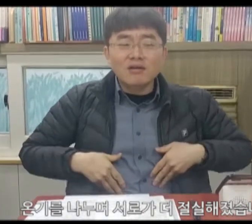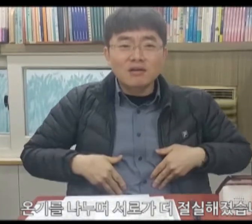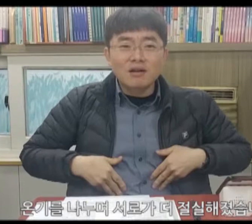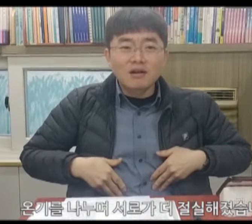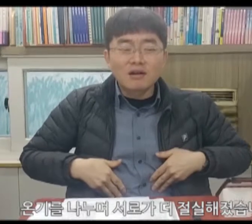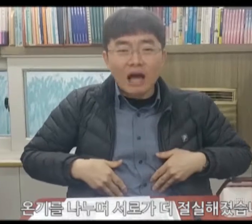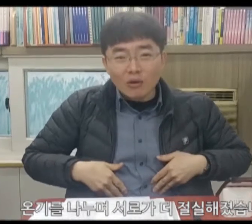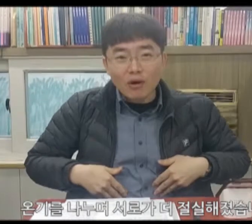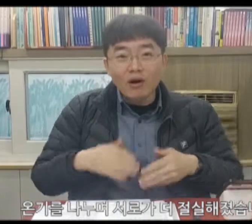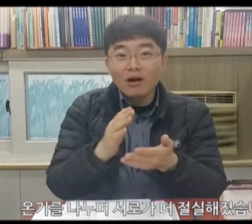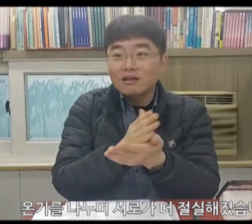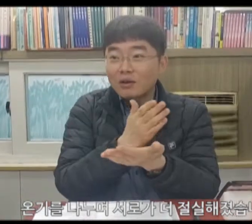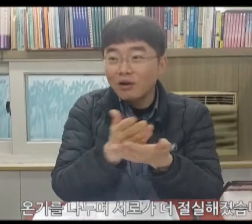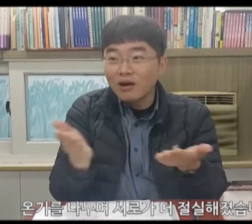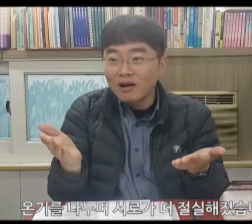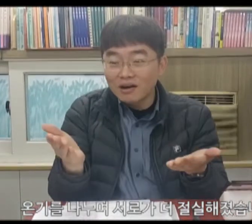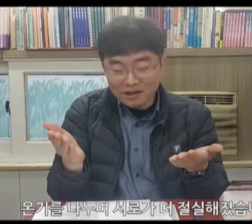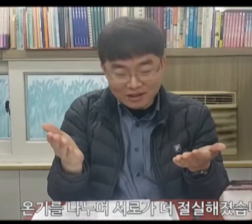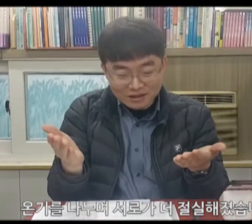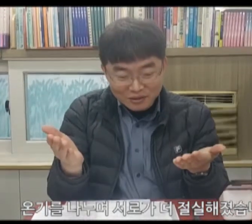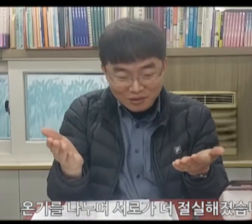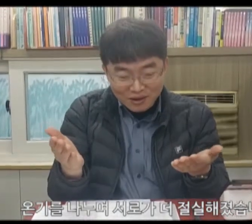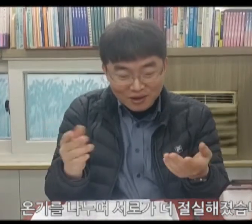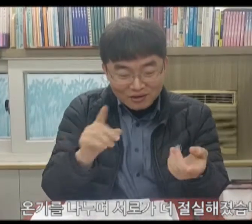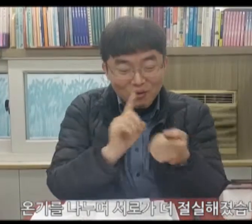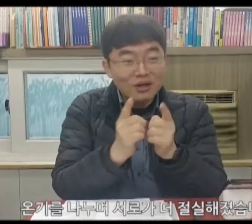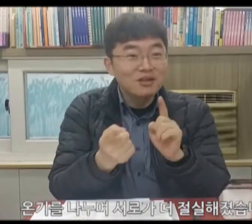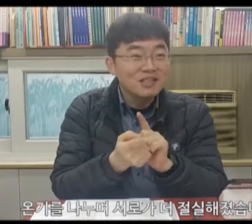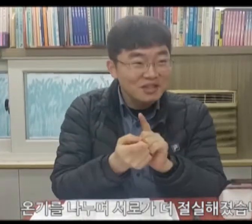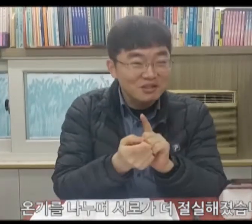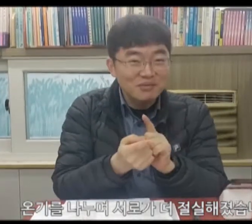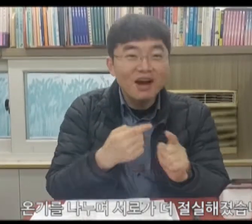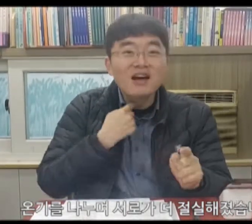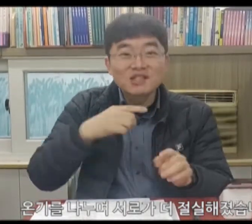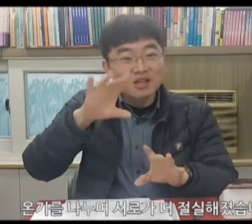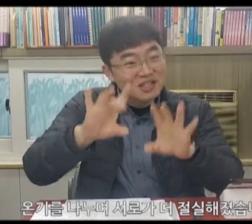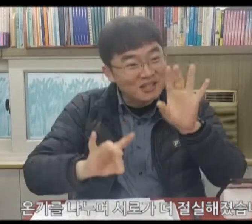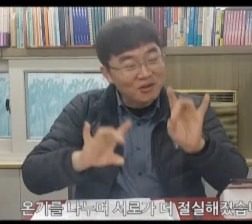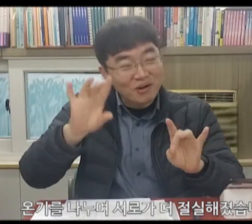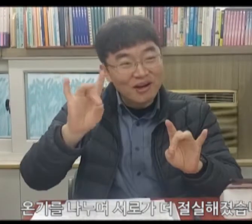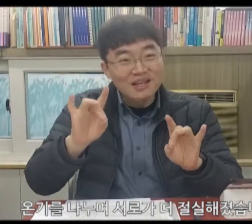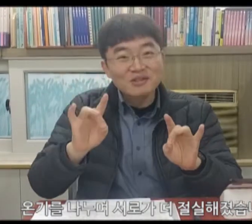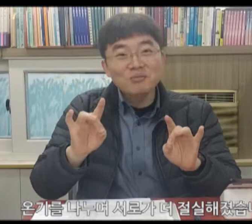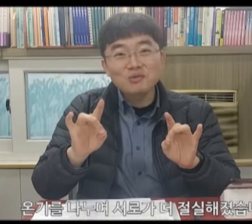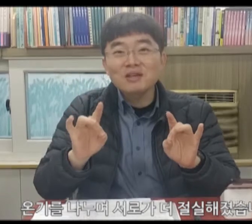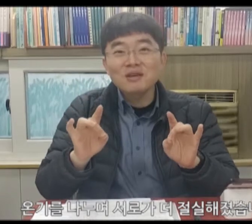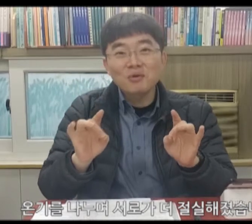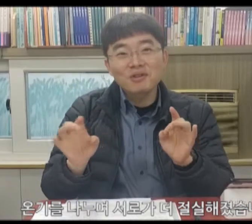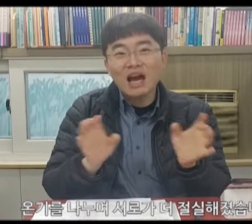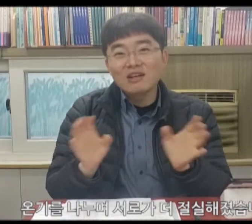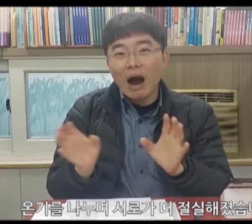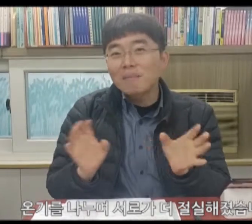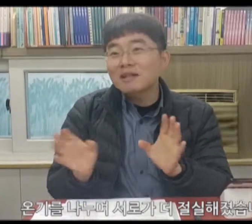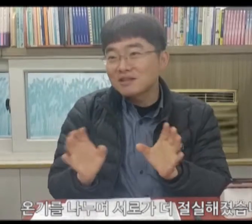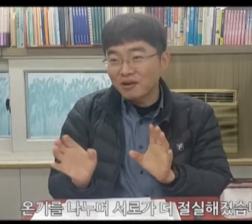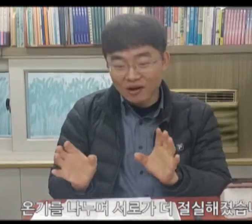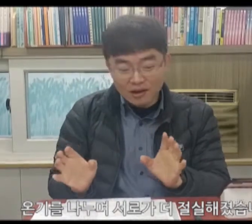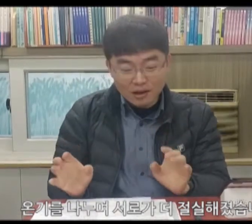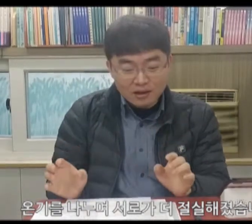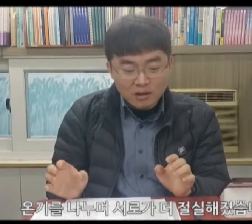거를 나눠요. 그리고 서로가 절실해졌습니다. 절실해져요. 좀 수화적인 표현이 다 안 맞아져요.